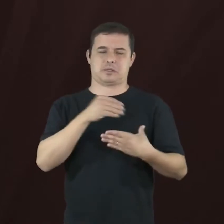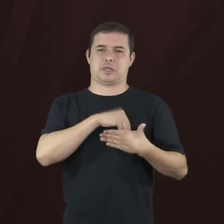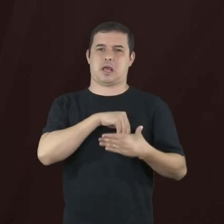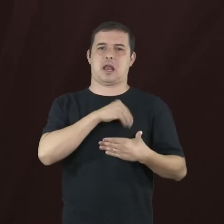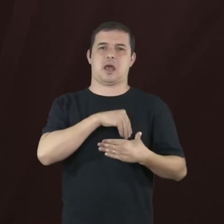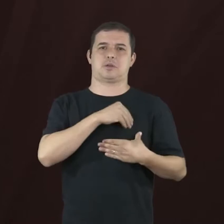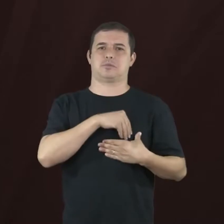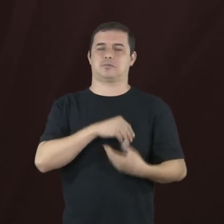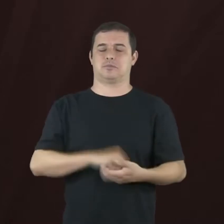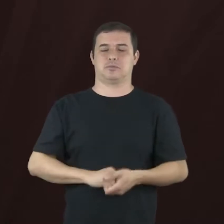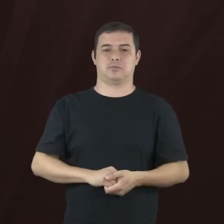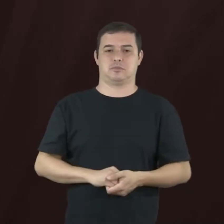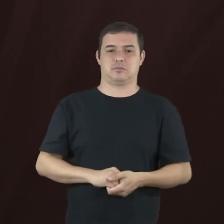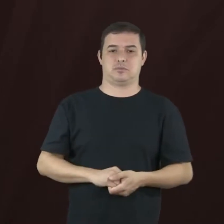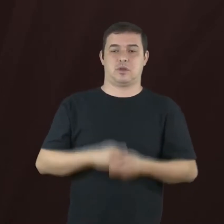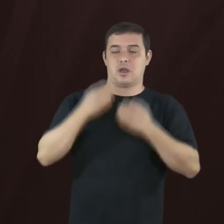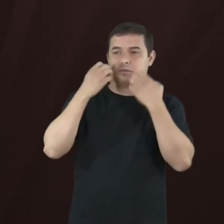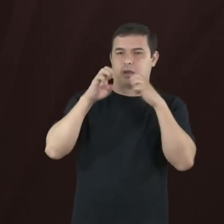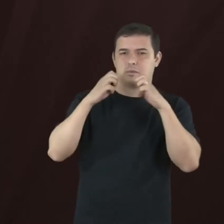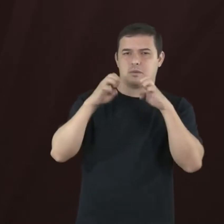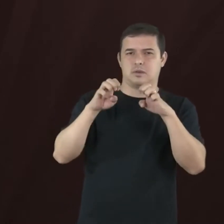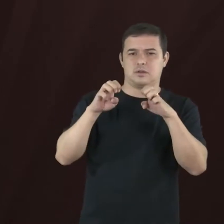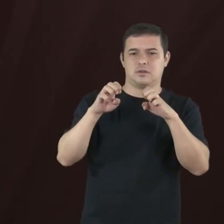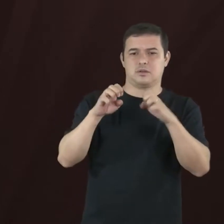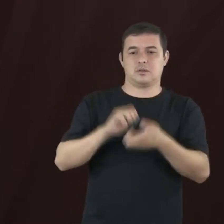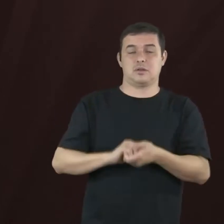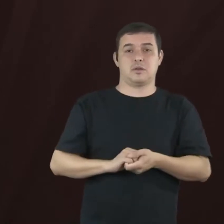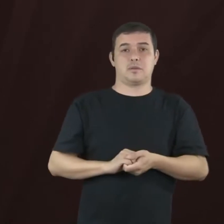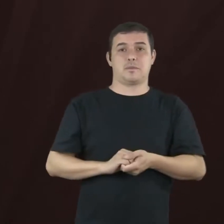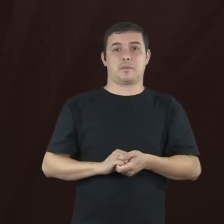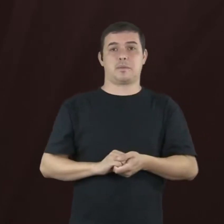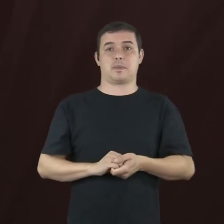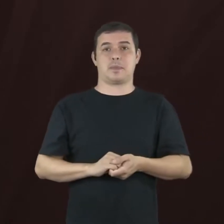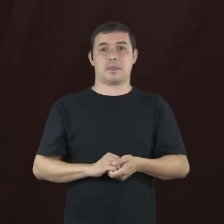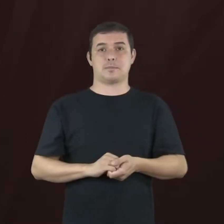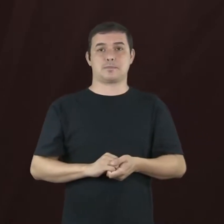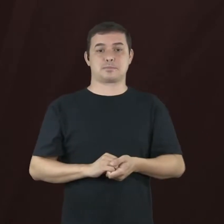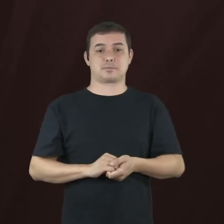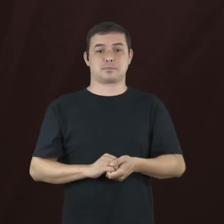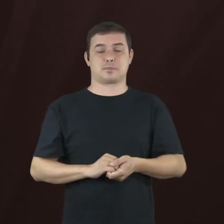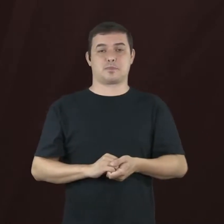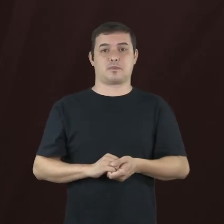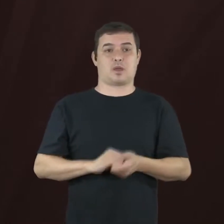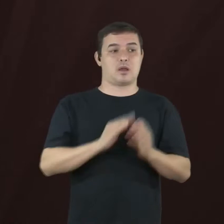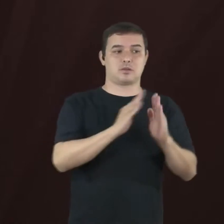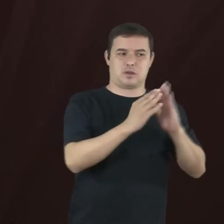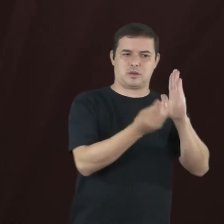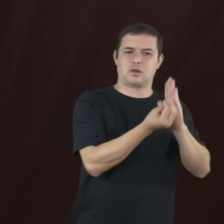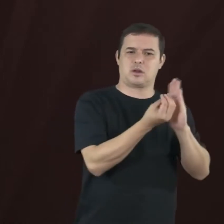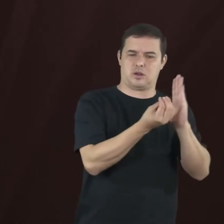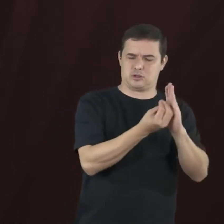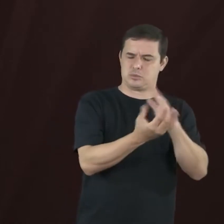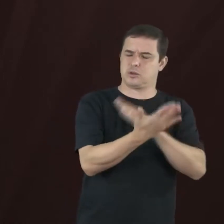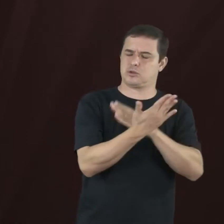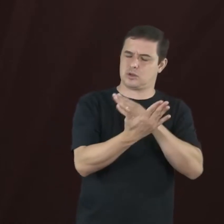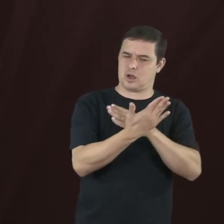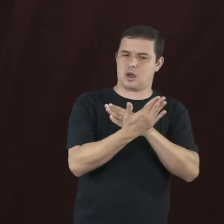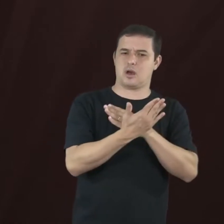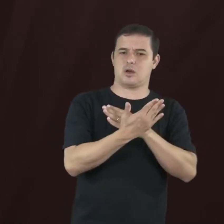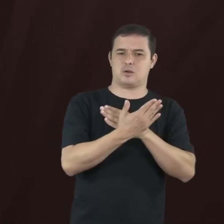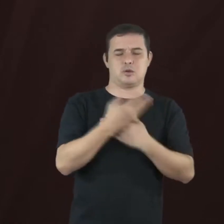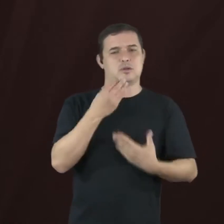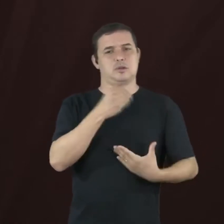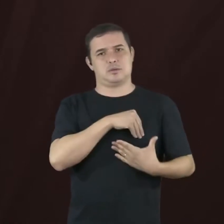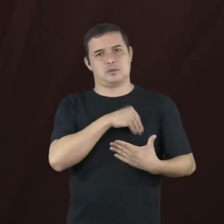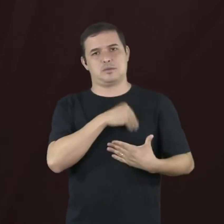anunciei o evangelho de Deus, despojei outras igrejas, porque outras igrejas me supriram, recebendo o salário para vos poder